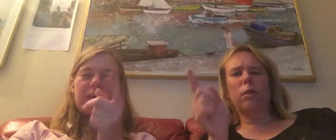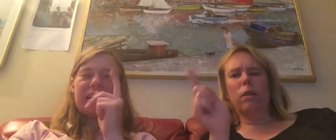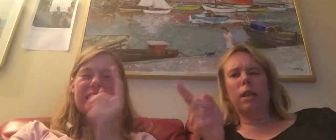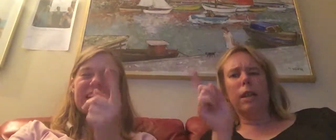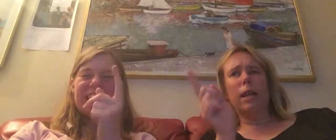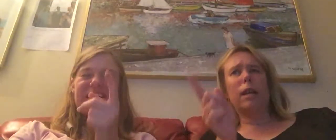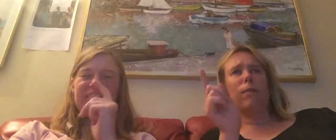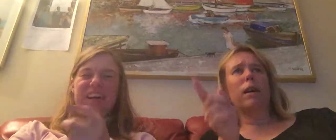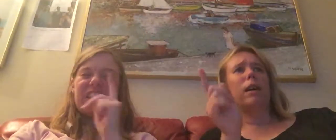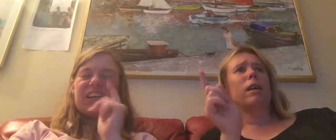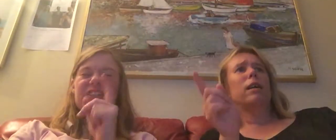Jag må leva.